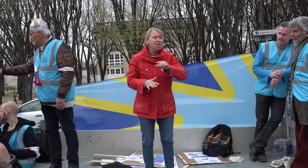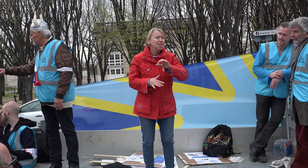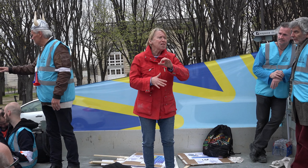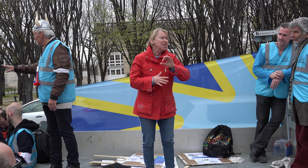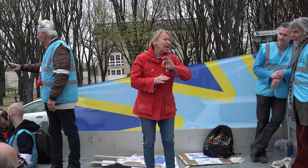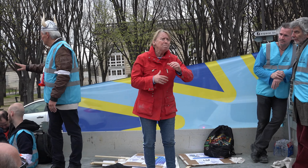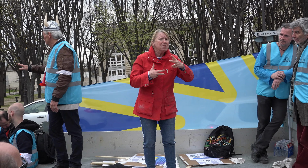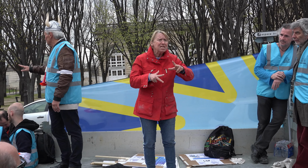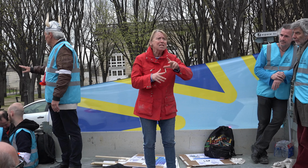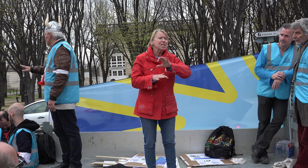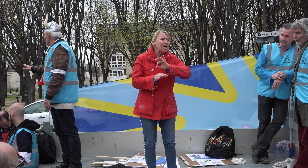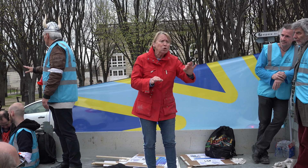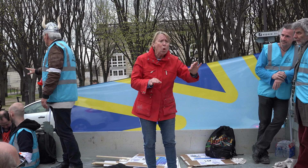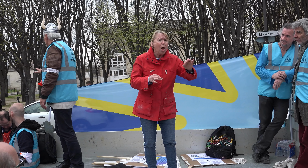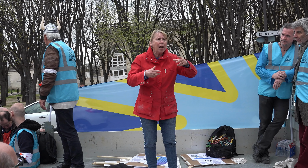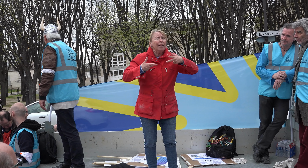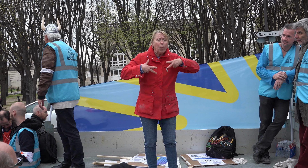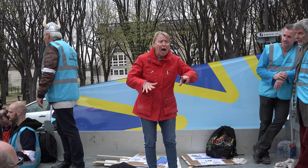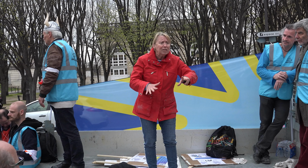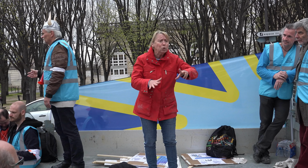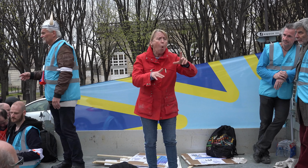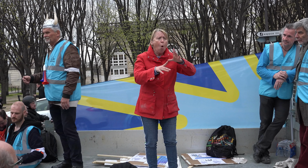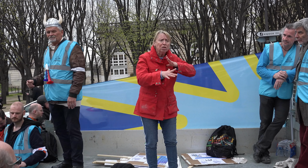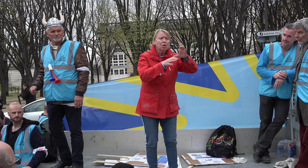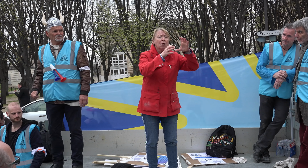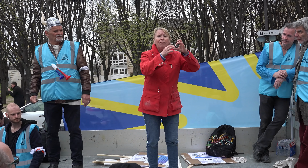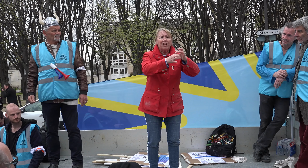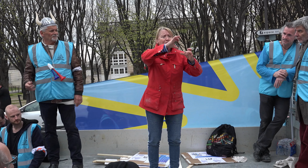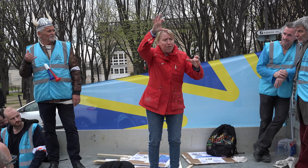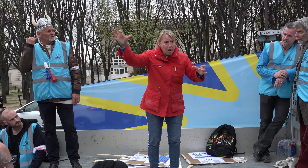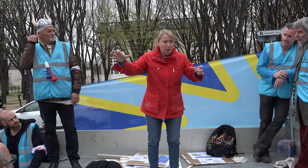Et les académies de la région et l'éducation nationale.